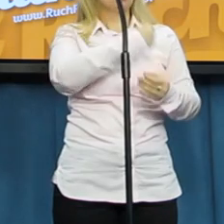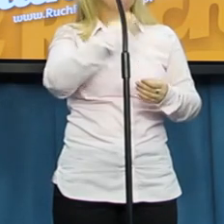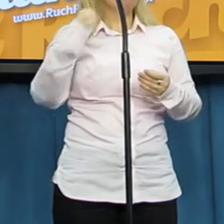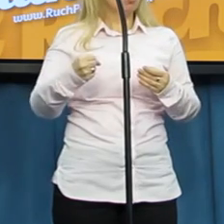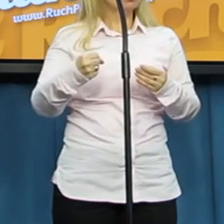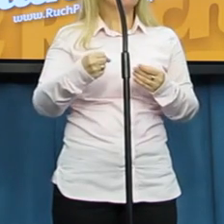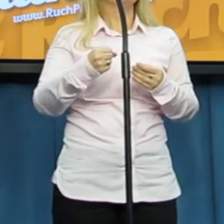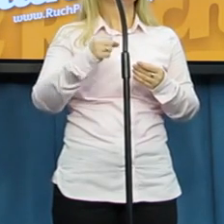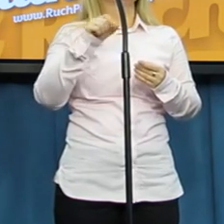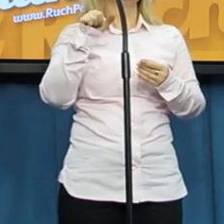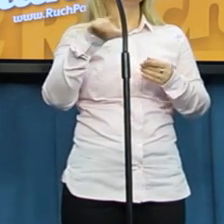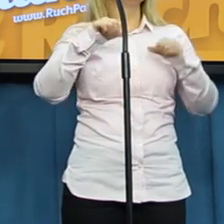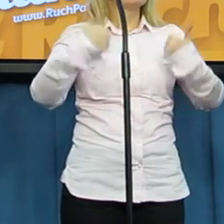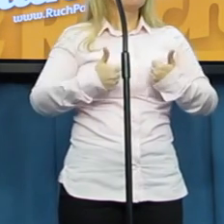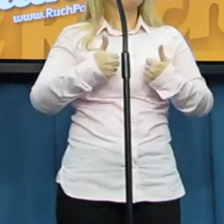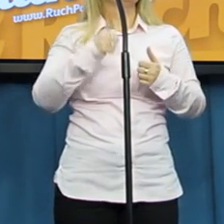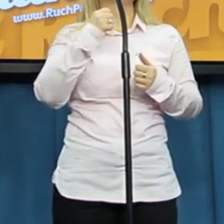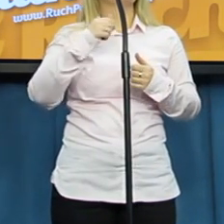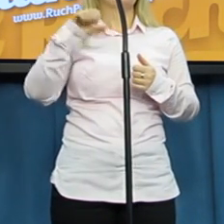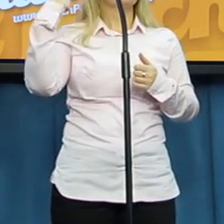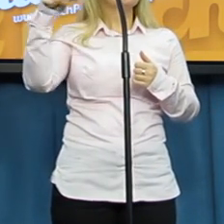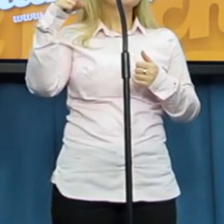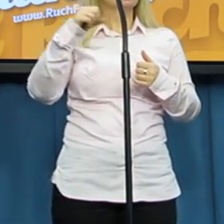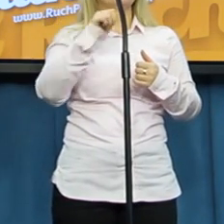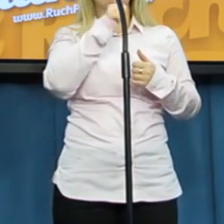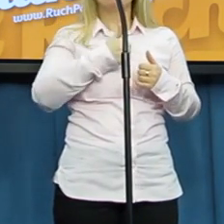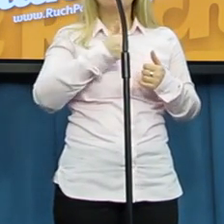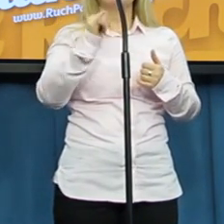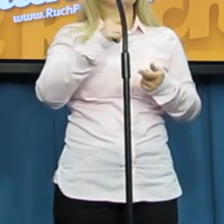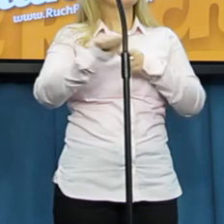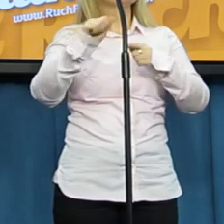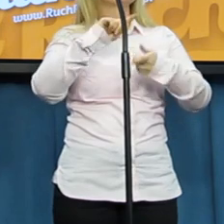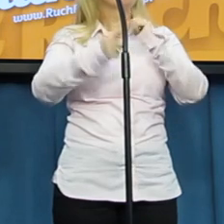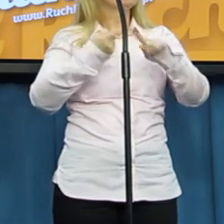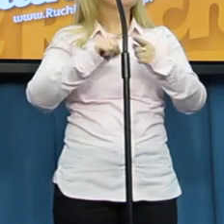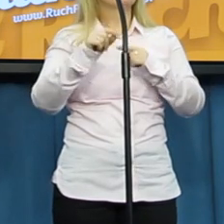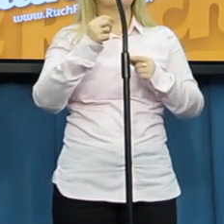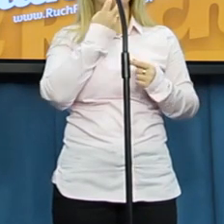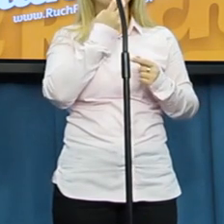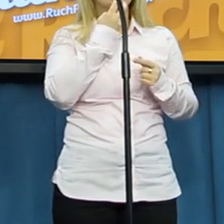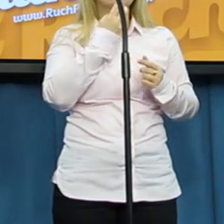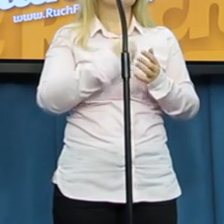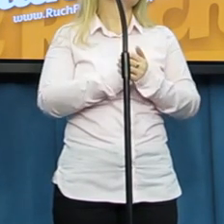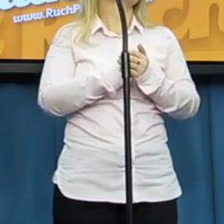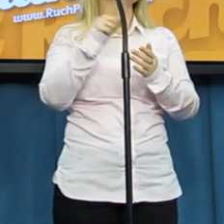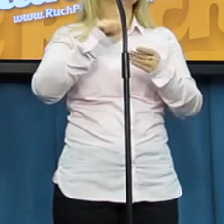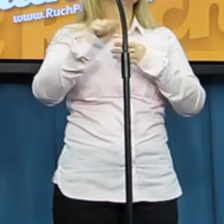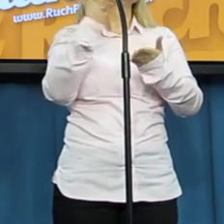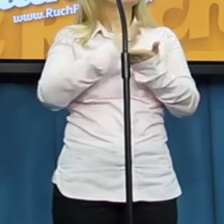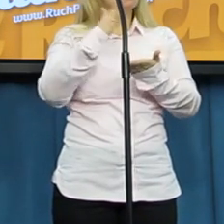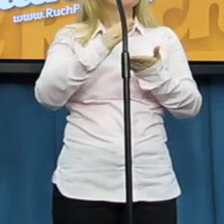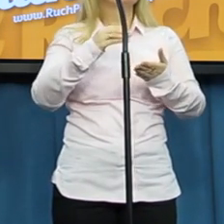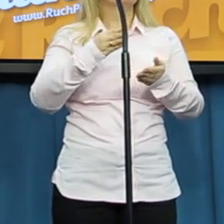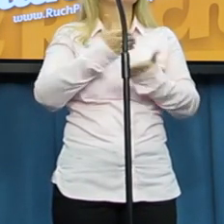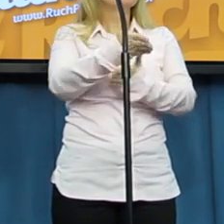stanowiska frakcji socjalistów europejskich w sprawie polityki energetycznej, przygotowaną przez szwedzkich członków tejże